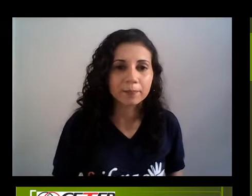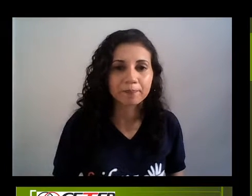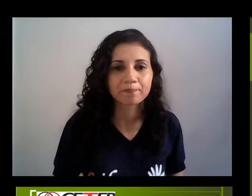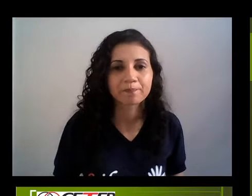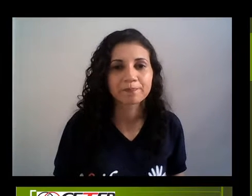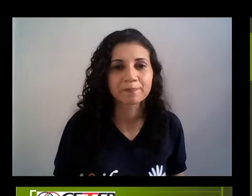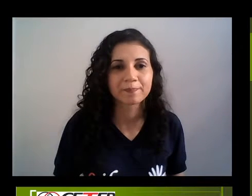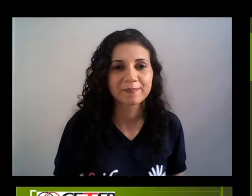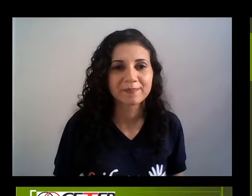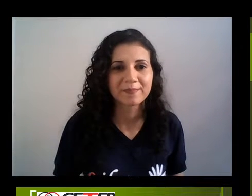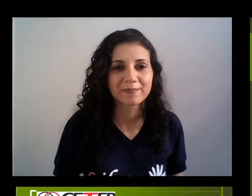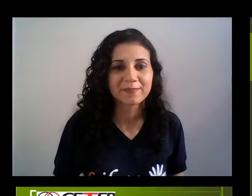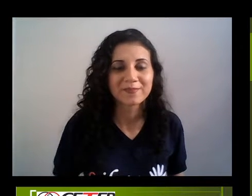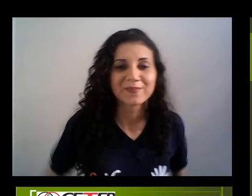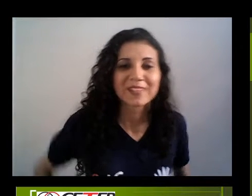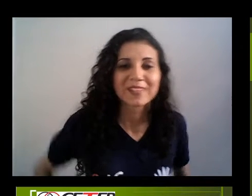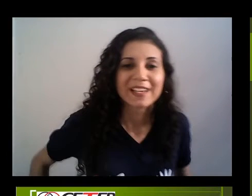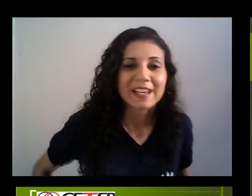aí.